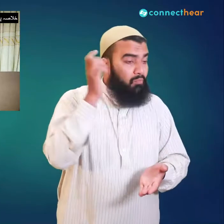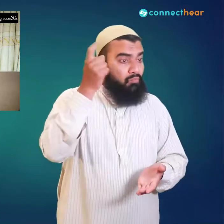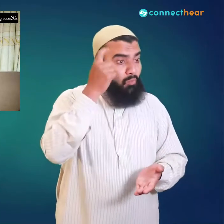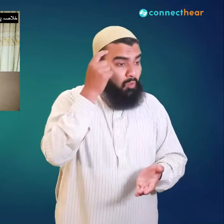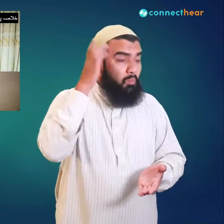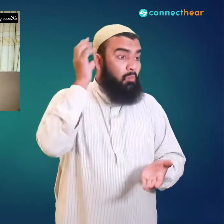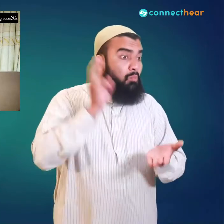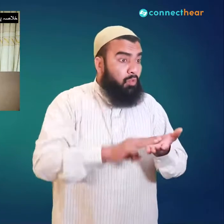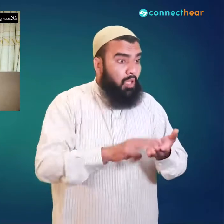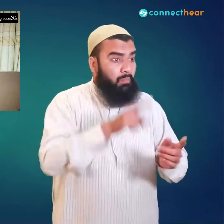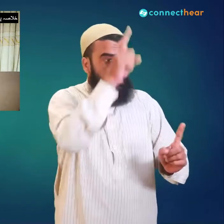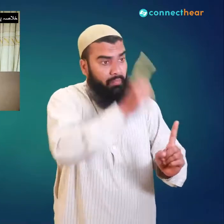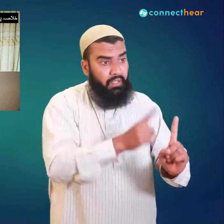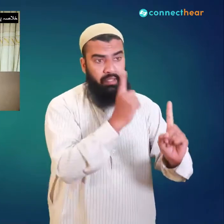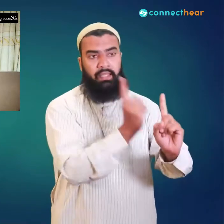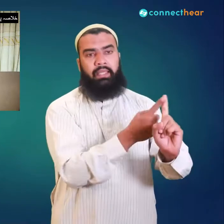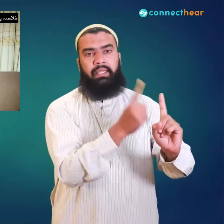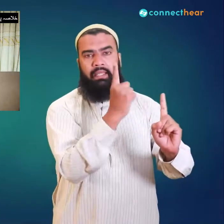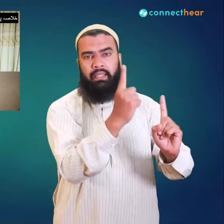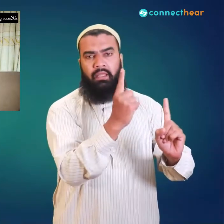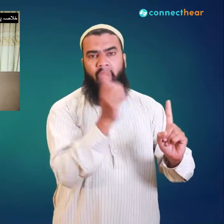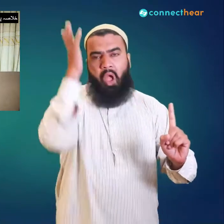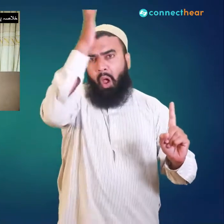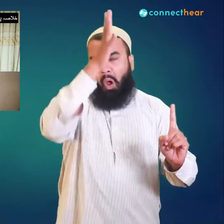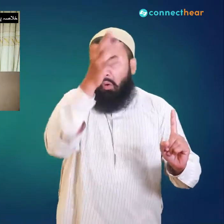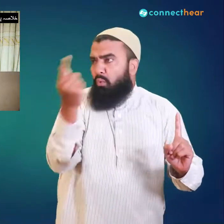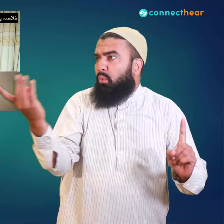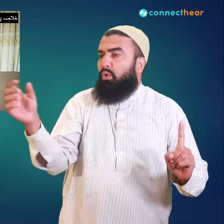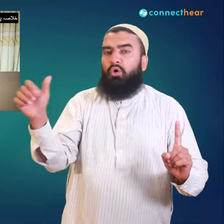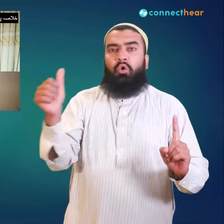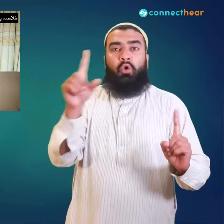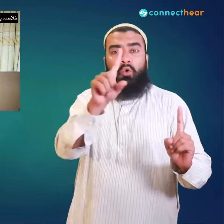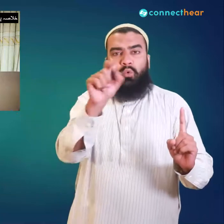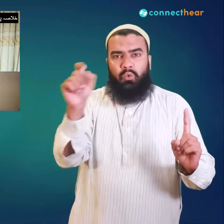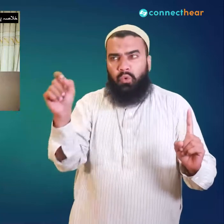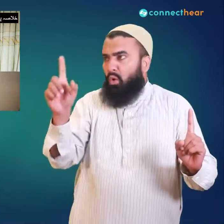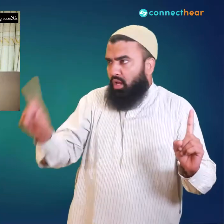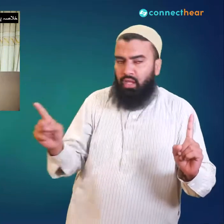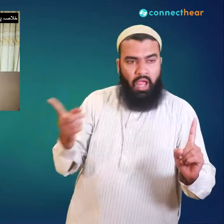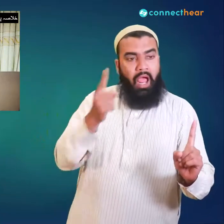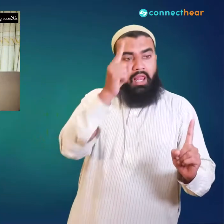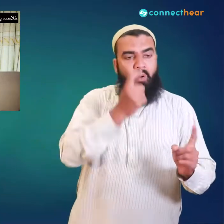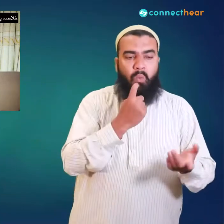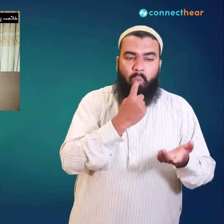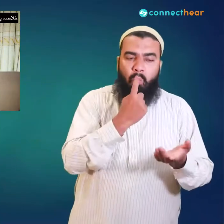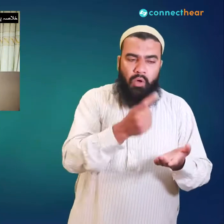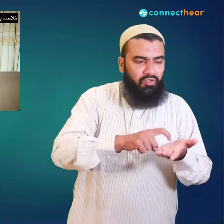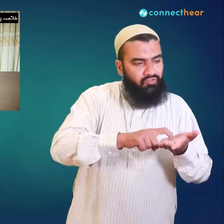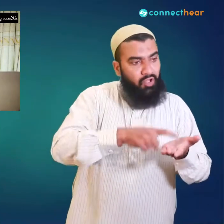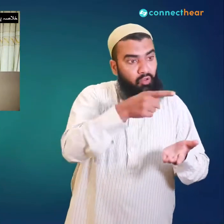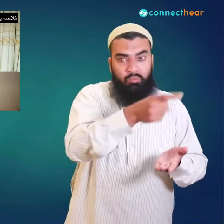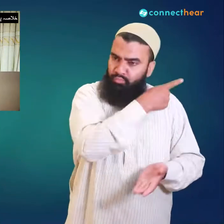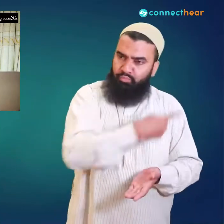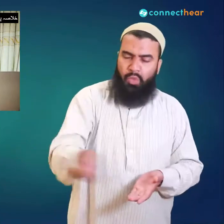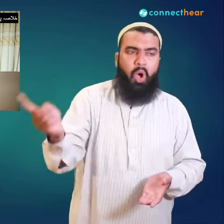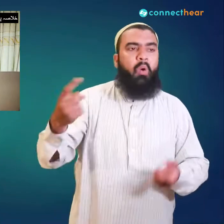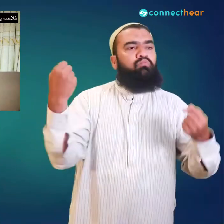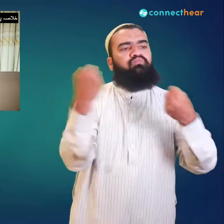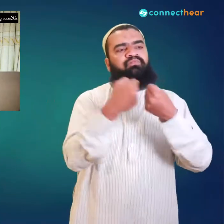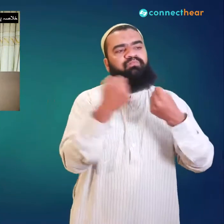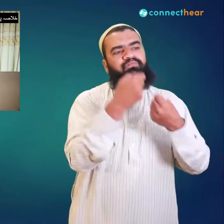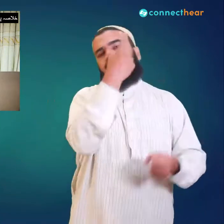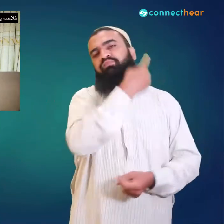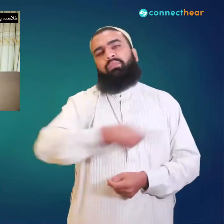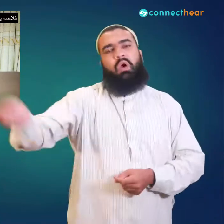اللہ عنکم وعلم ان فیکم ضعفا، اب اللہ نے تمہارے لیے تخفیف کر دی اور یہ معلوم کر لیا